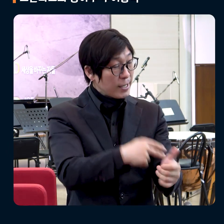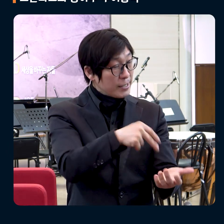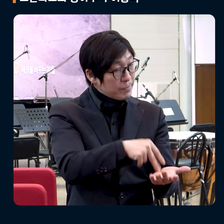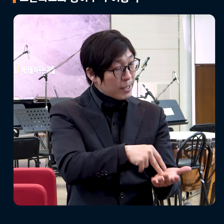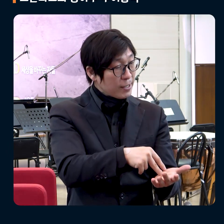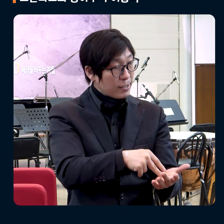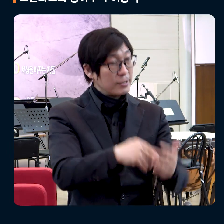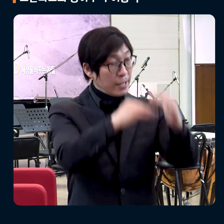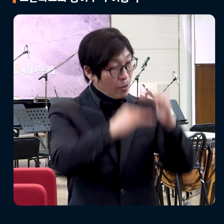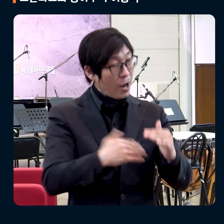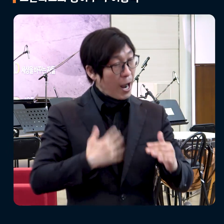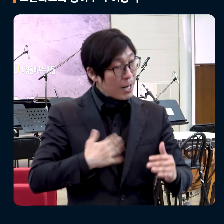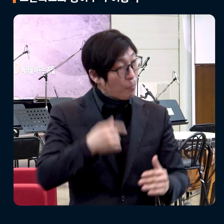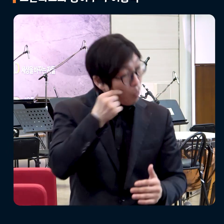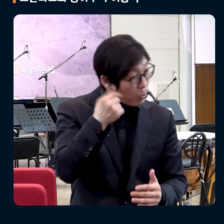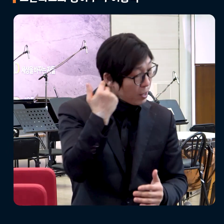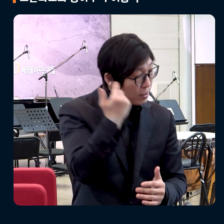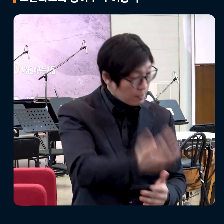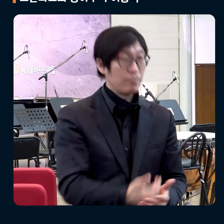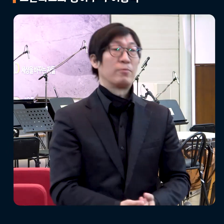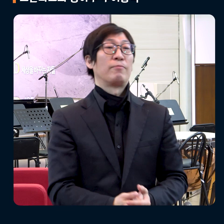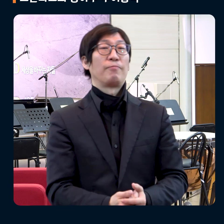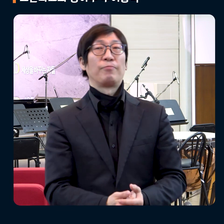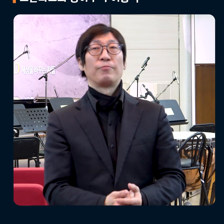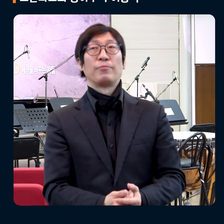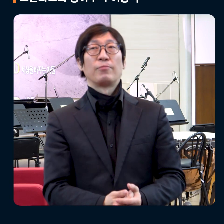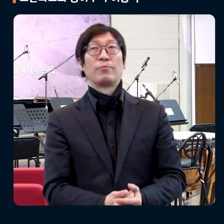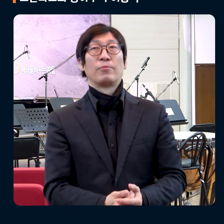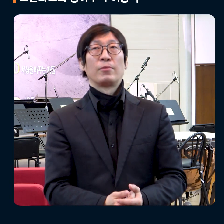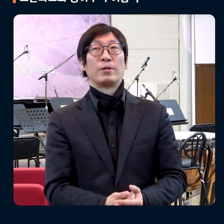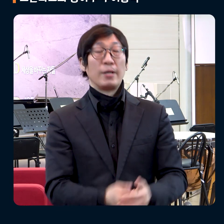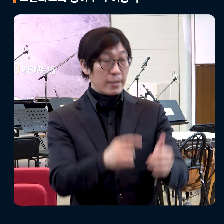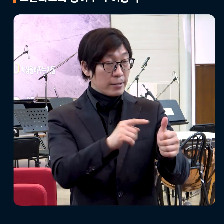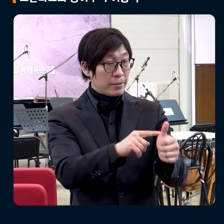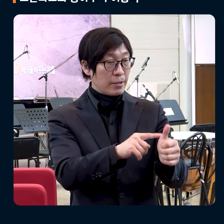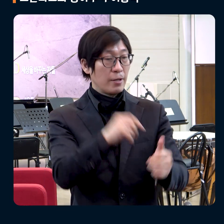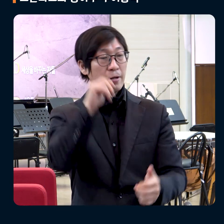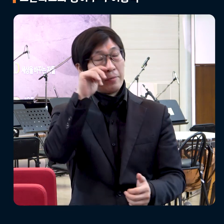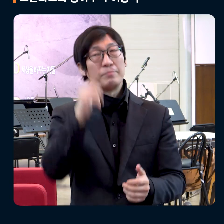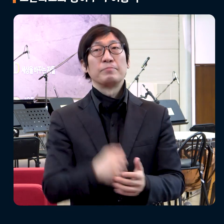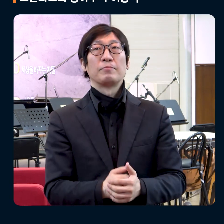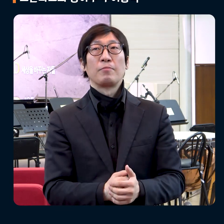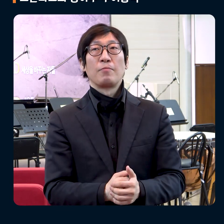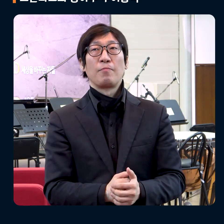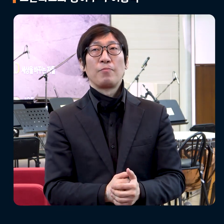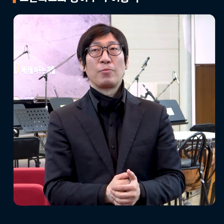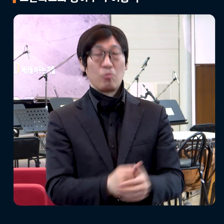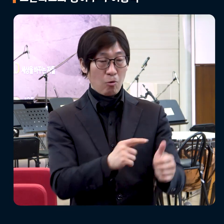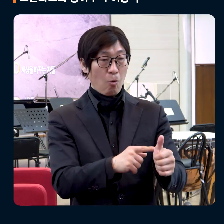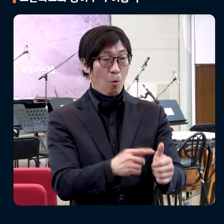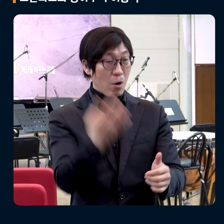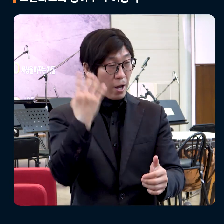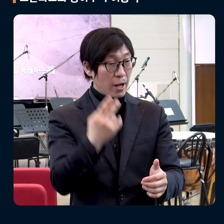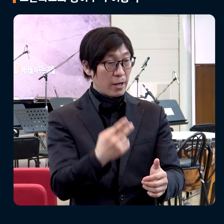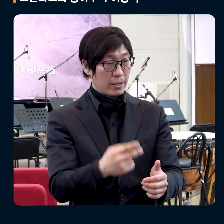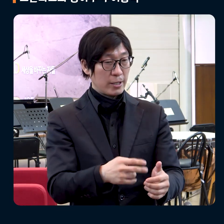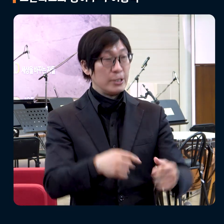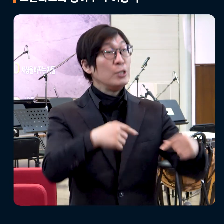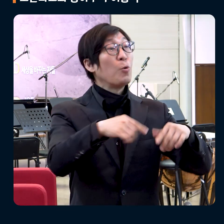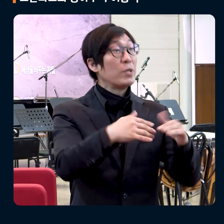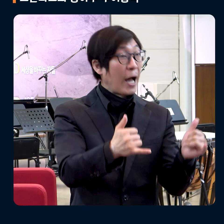알지 못하느냐라고 말씀하십니다. 그러면서 그가 이미 구약적 배경에 대해서 너무나도 잘 알고 있기